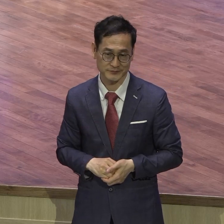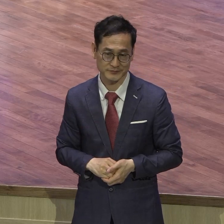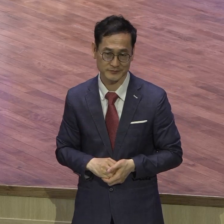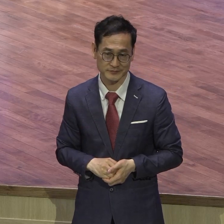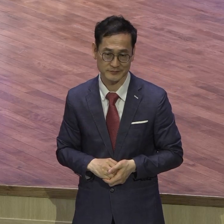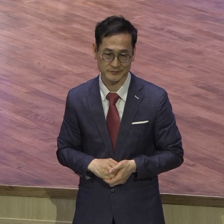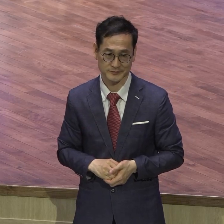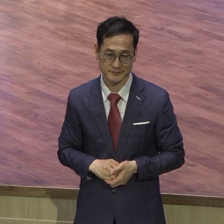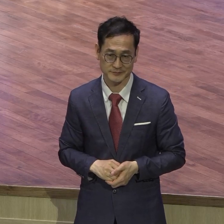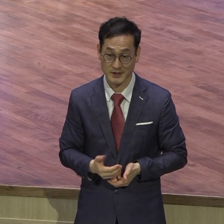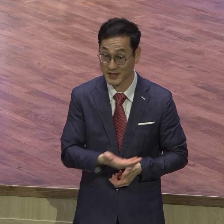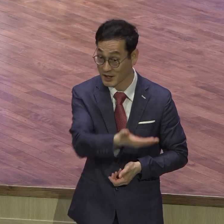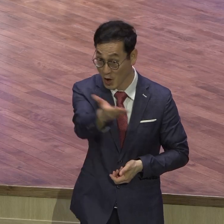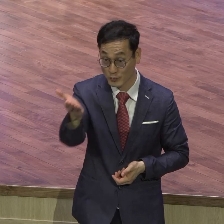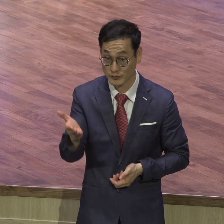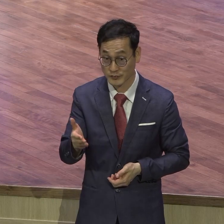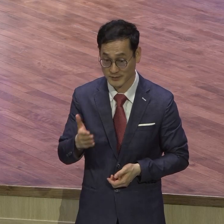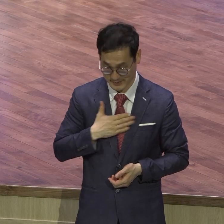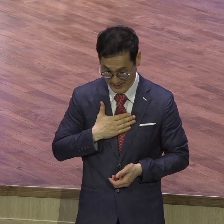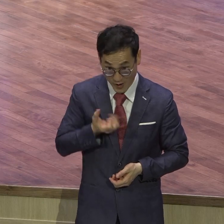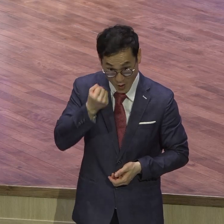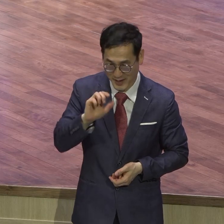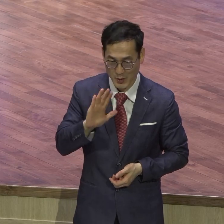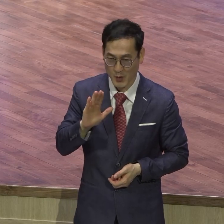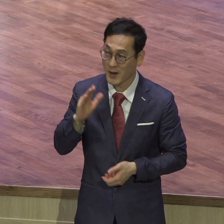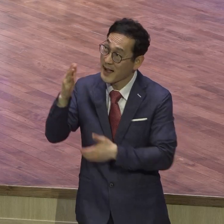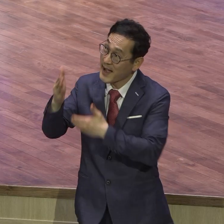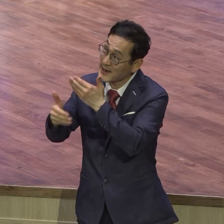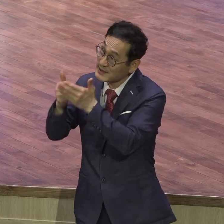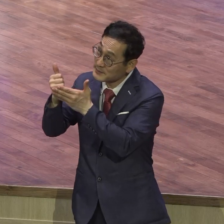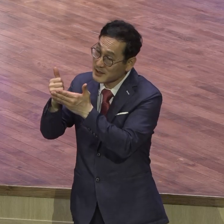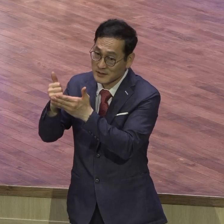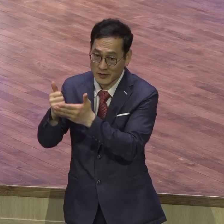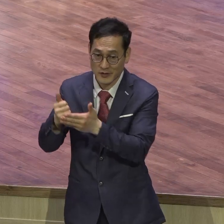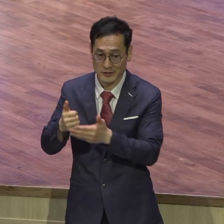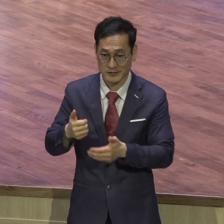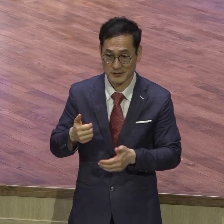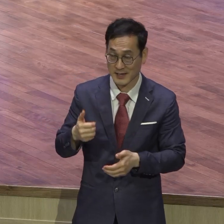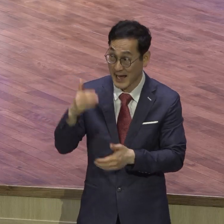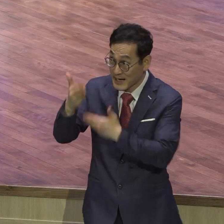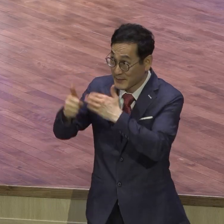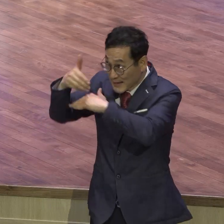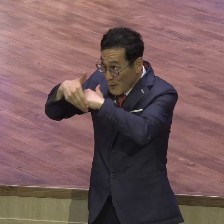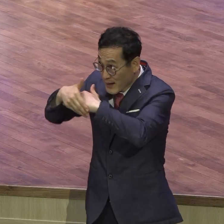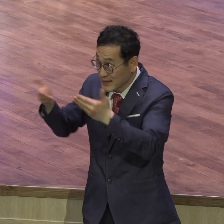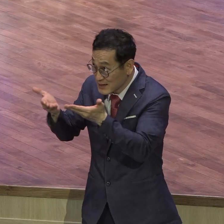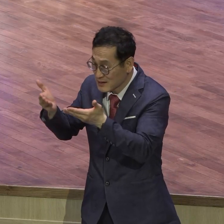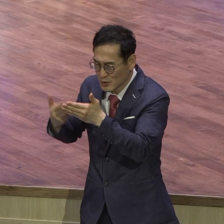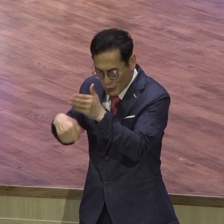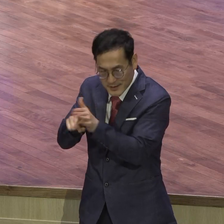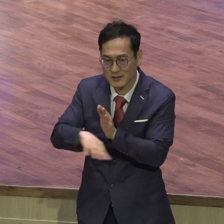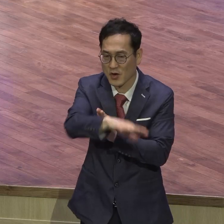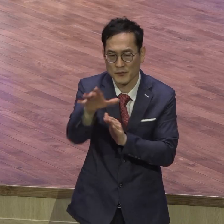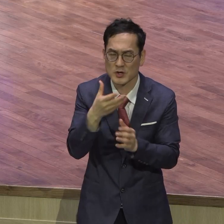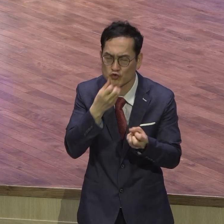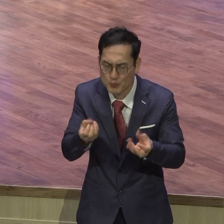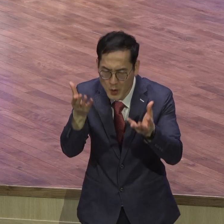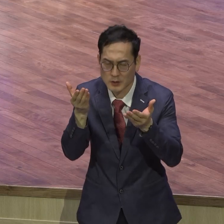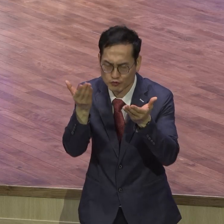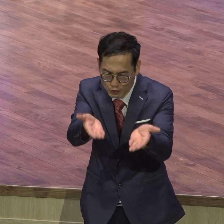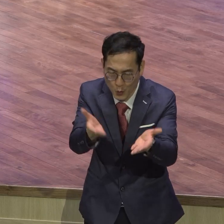개인기 아니에요 하나님 여러분을 통해서 엄청난 일을 하기 위해서 여러분 축복하신다니까요 발발발뜰 뜰 거 없어요 그냥